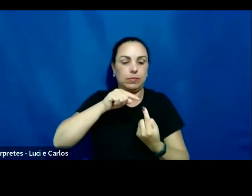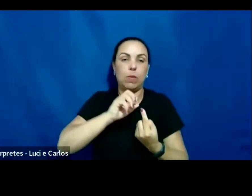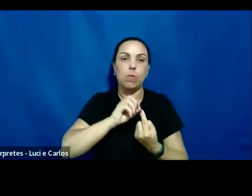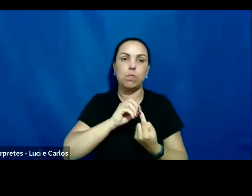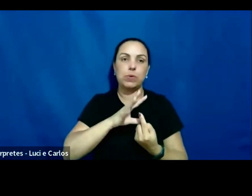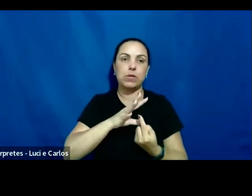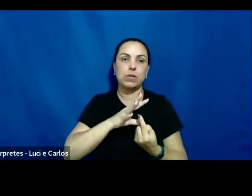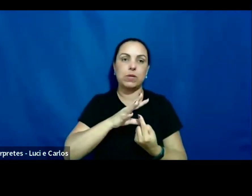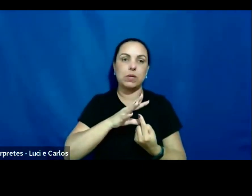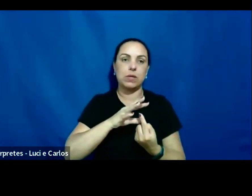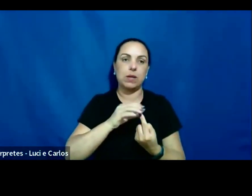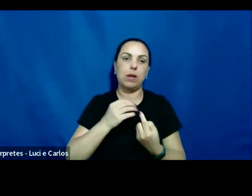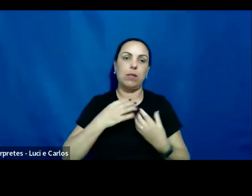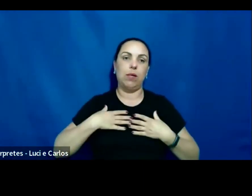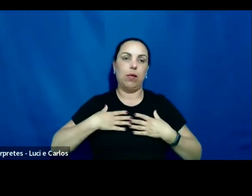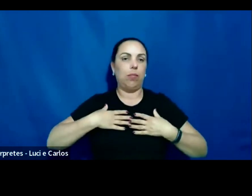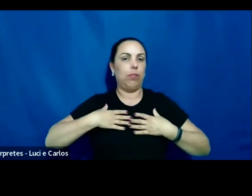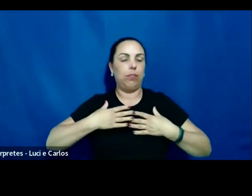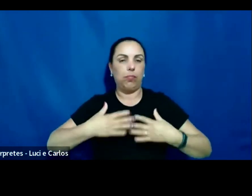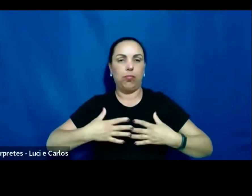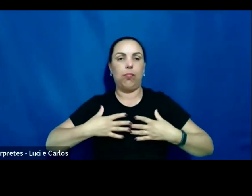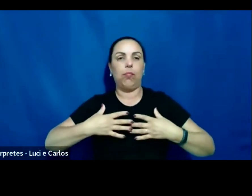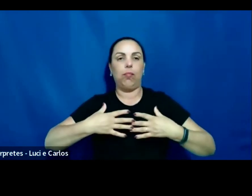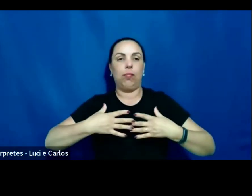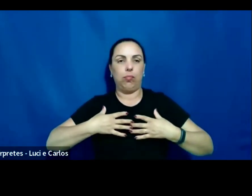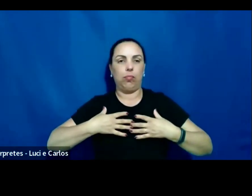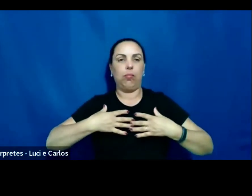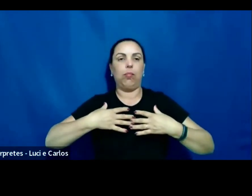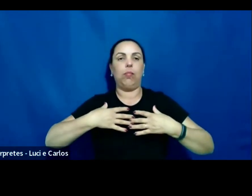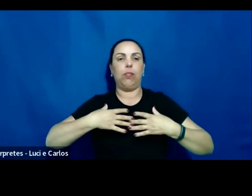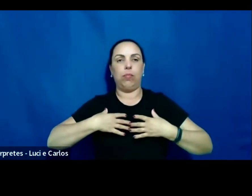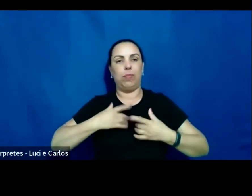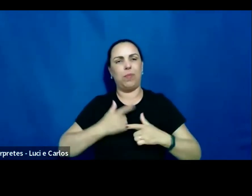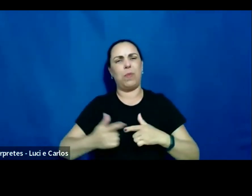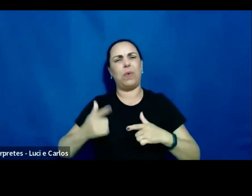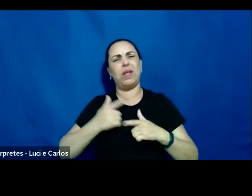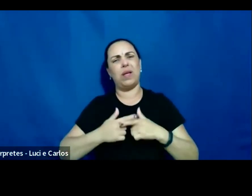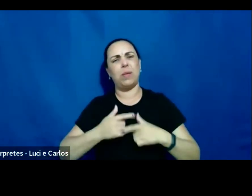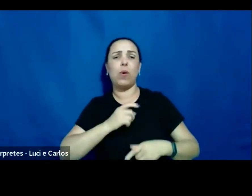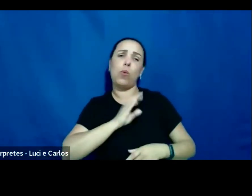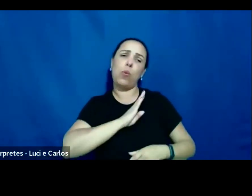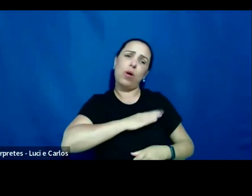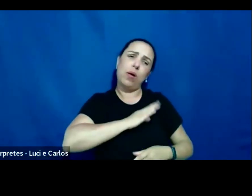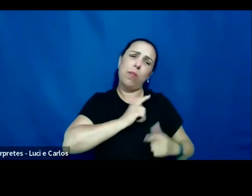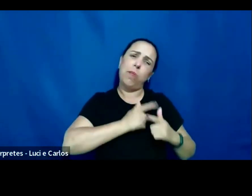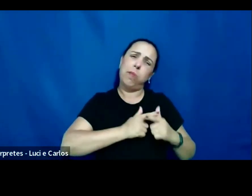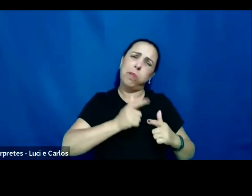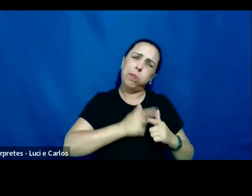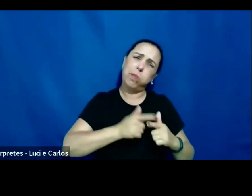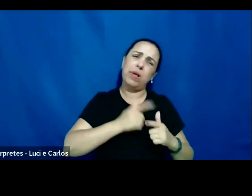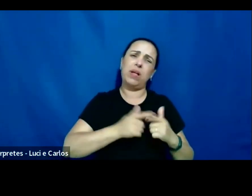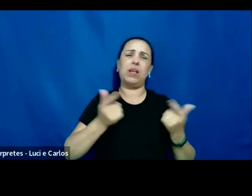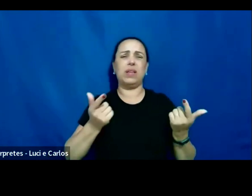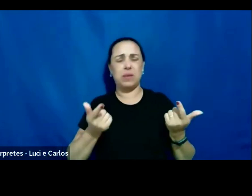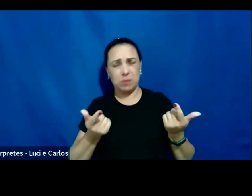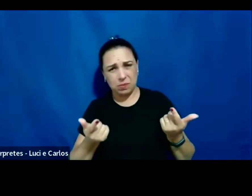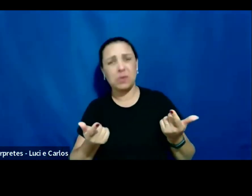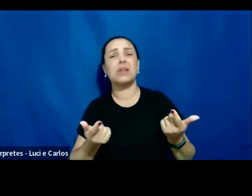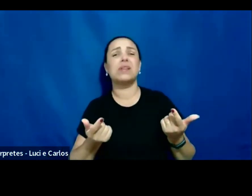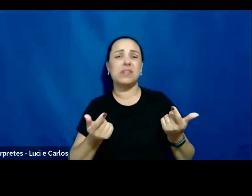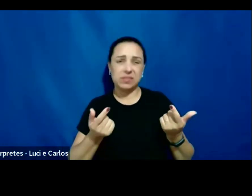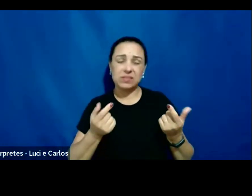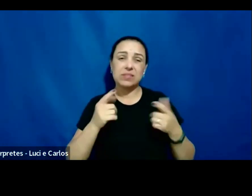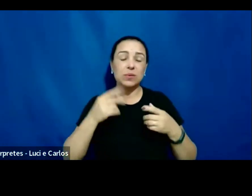eu te pergunto, qual é a qualidade da água que você ingere? Você já parou para pensar? 70% do seu corpo é